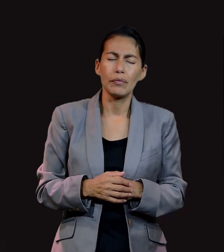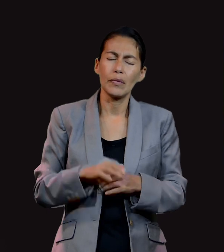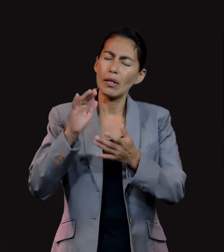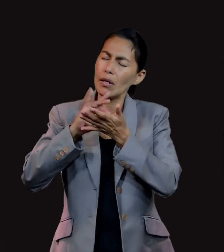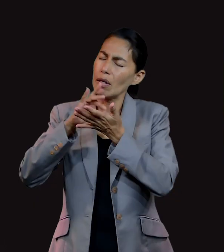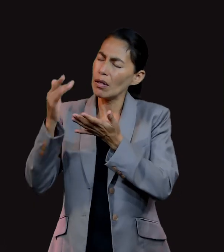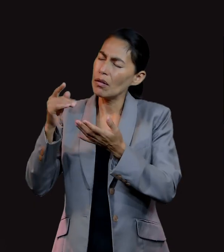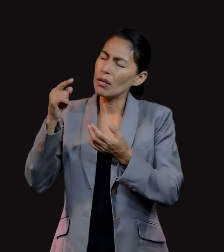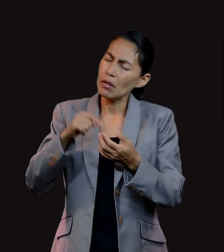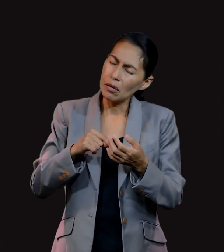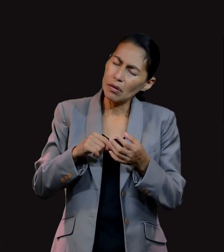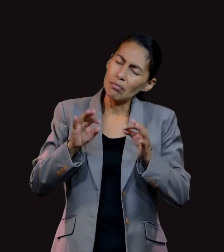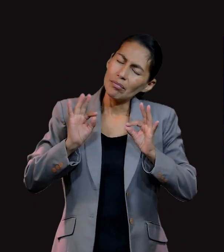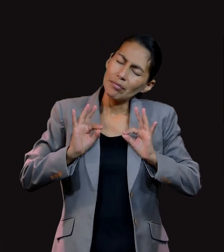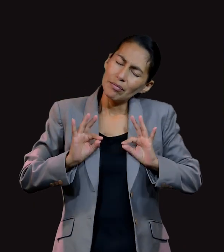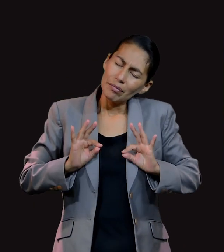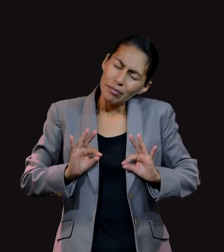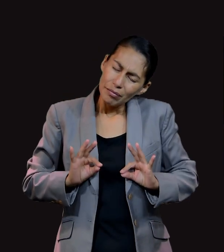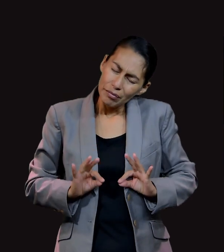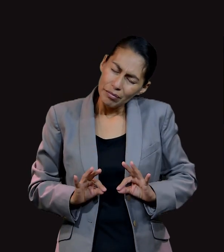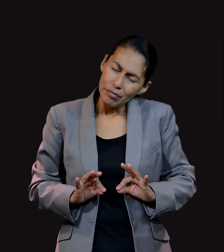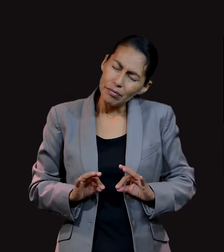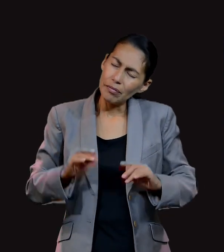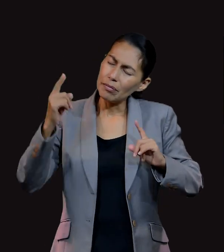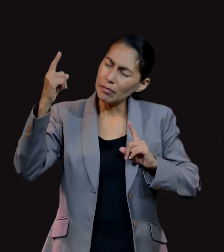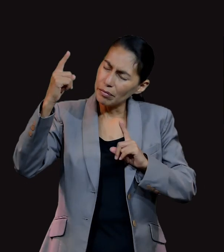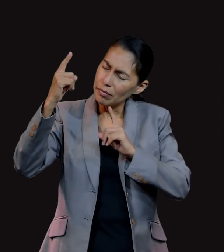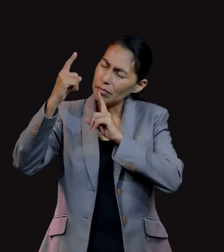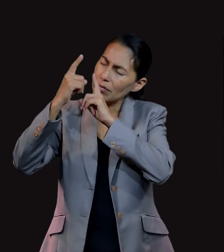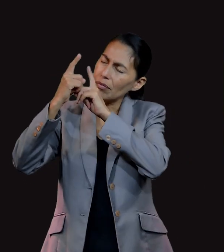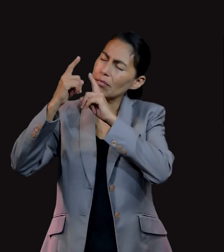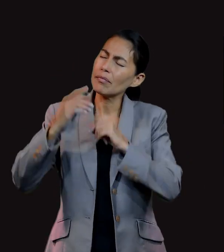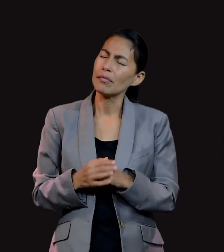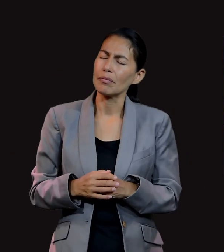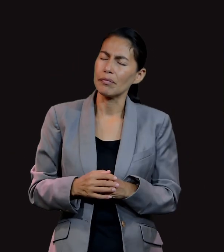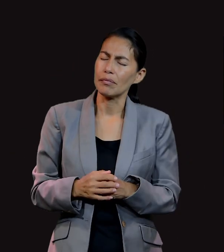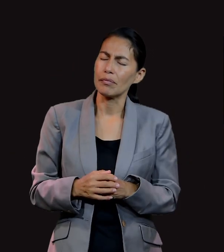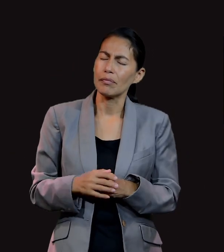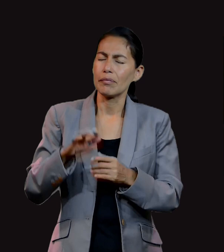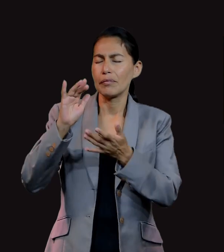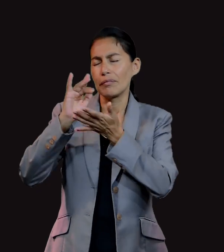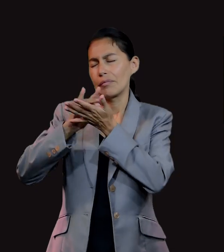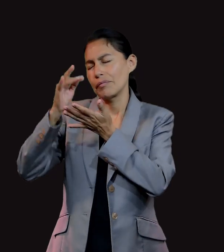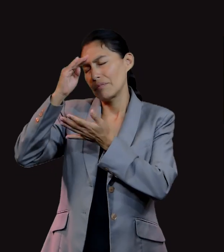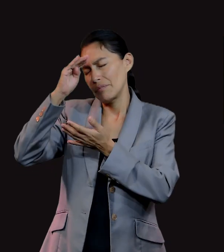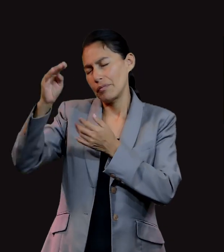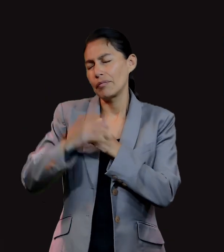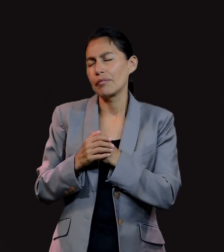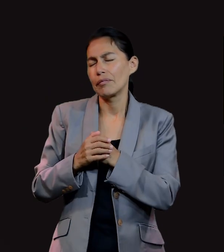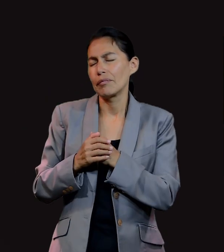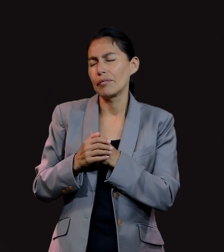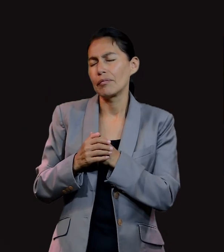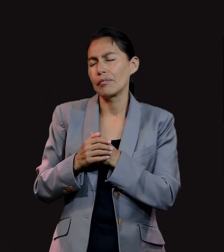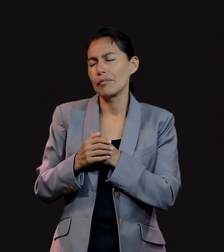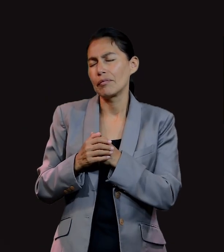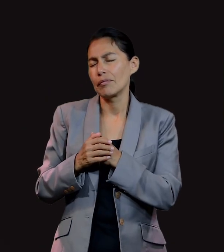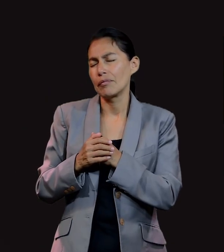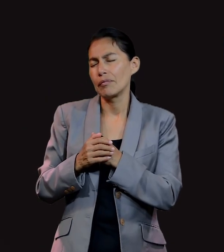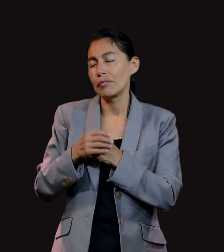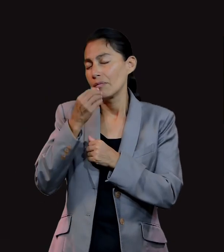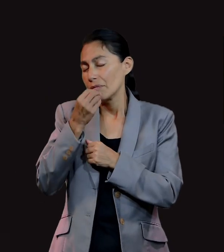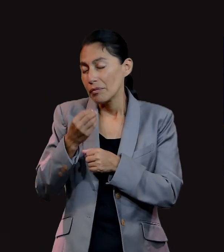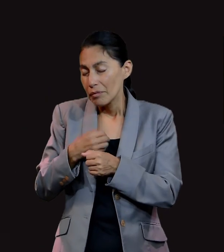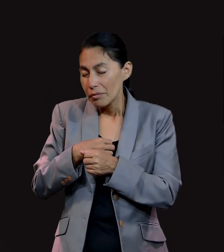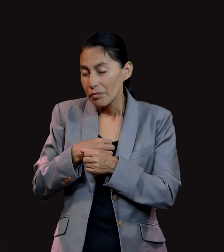Encontramos un alivio Encontramos tu presencia En nuestras vidas Gracias por todos Tus favores Señor